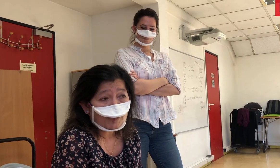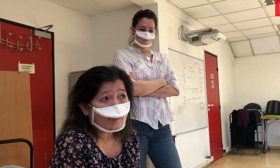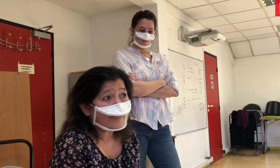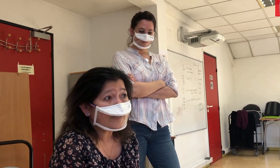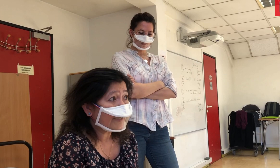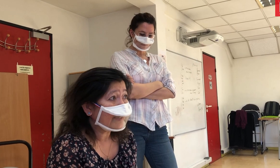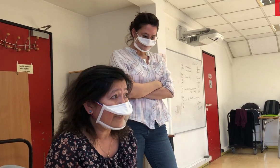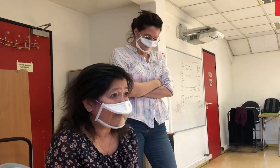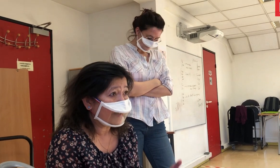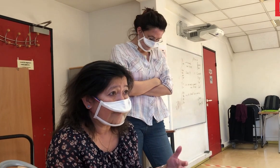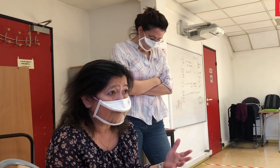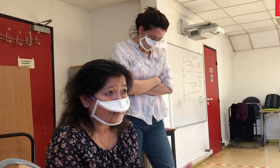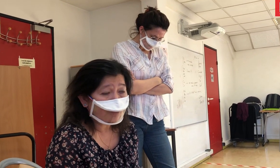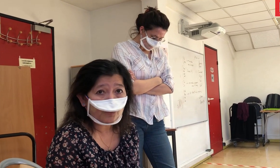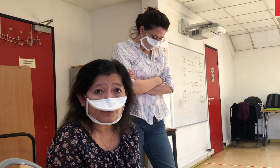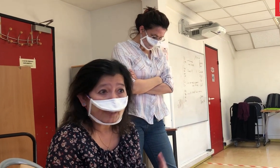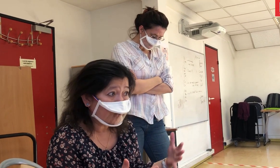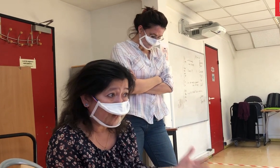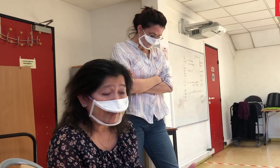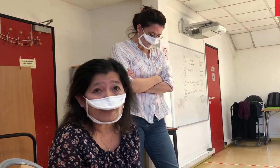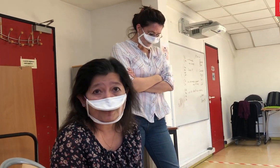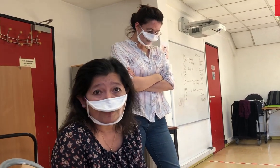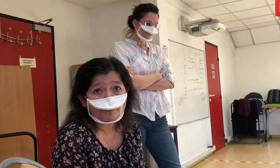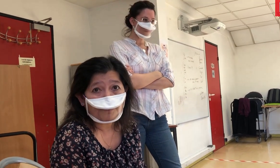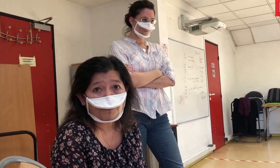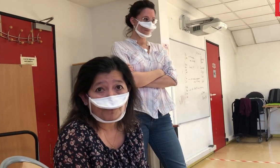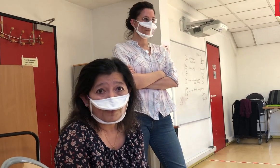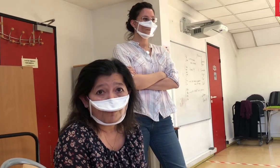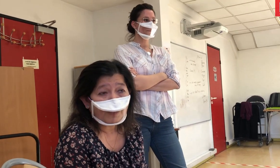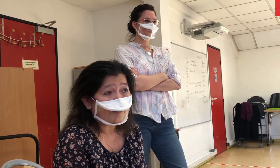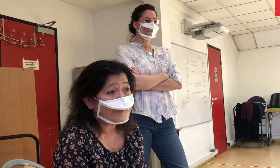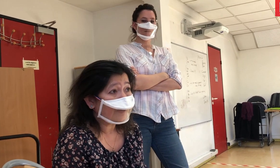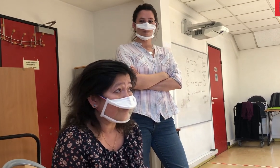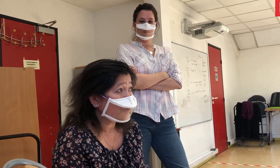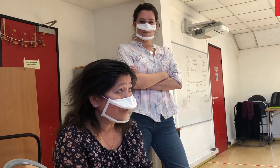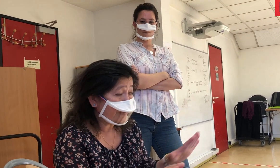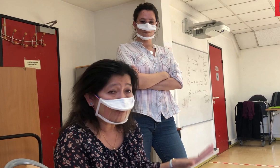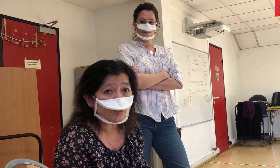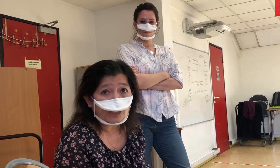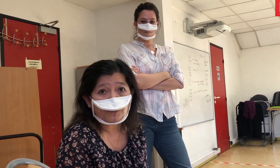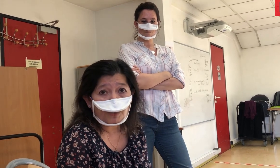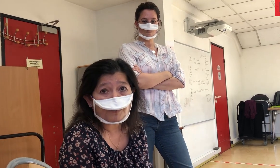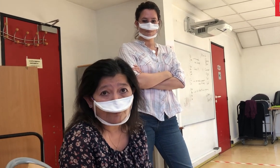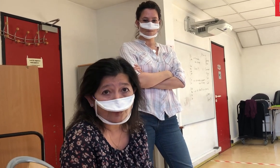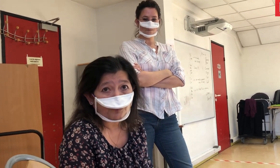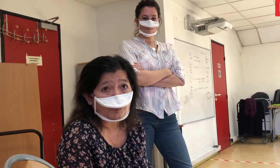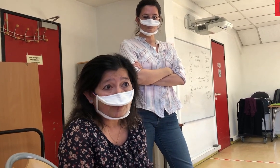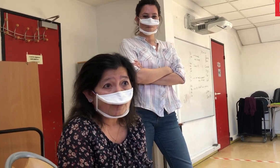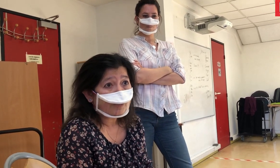Et c'est le centre social nous prête la salle. D'accord. Voilà, mais tout est pris en charge par la préfecture. Et donc,